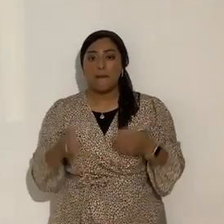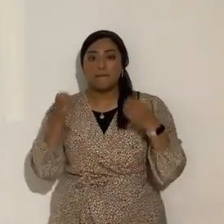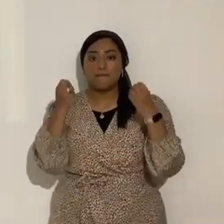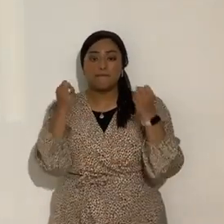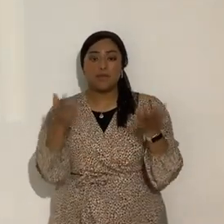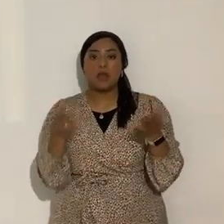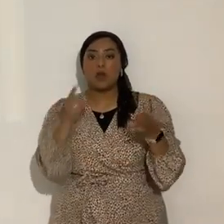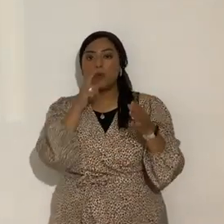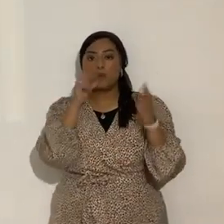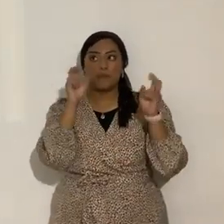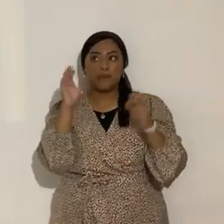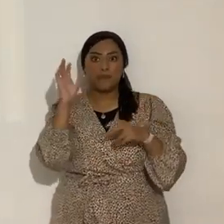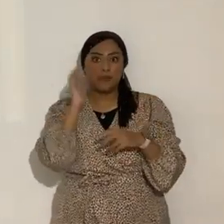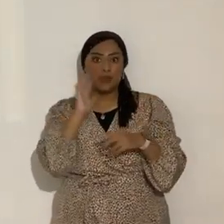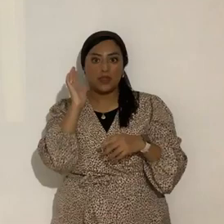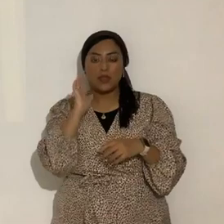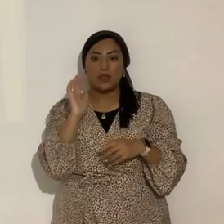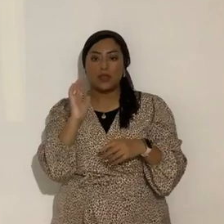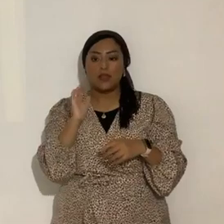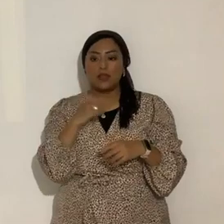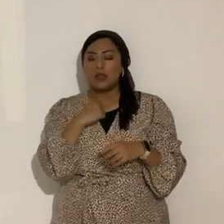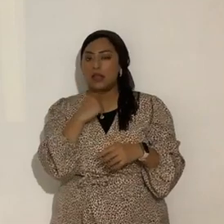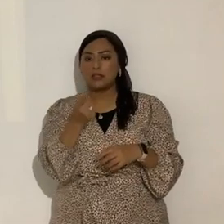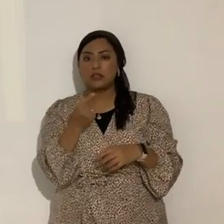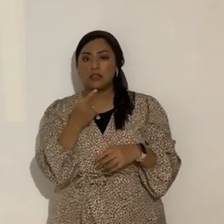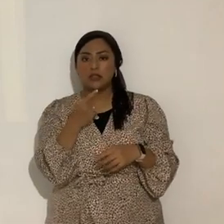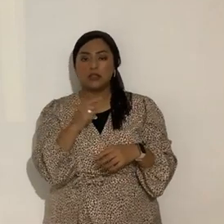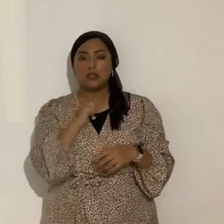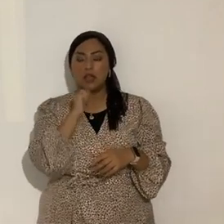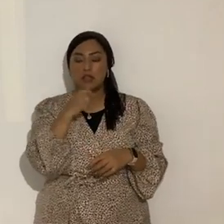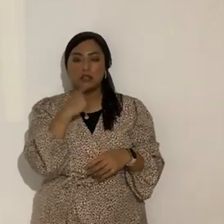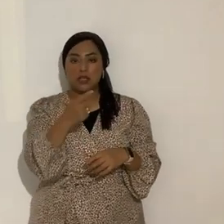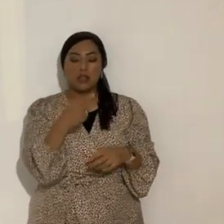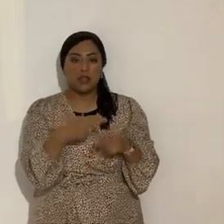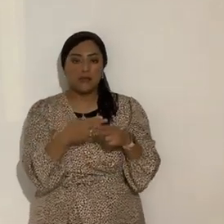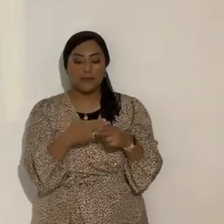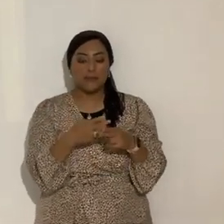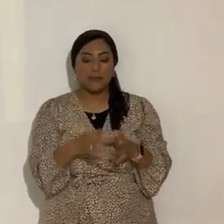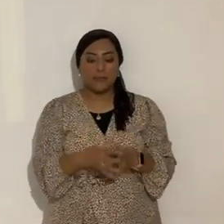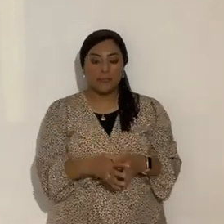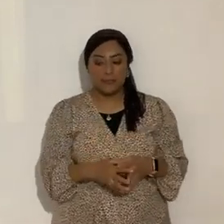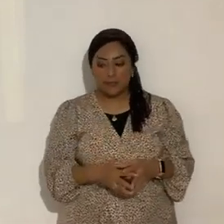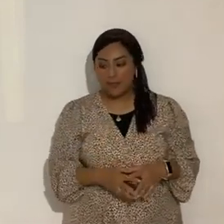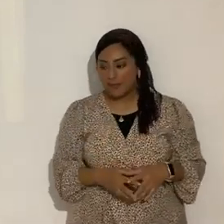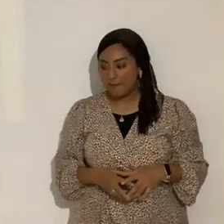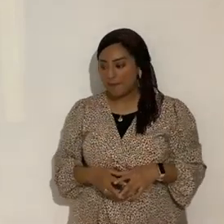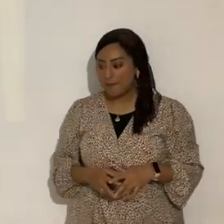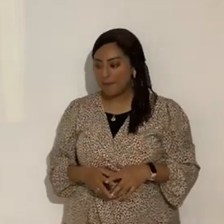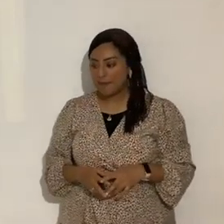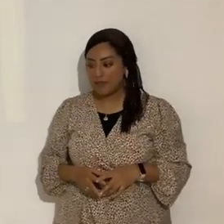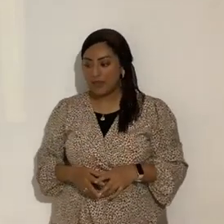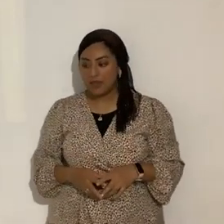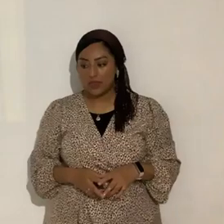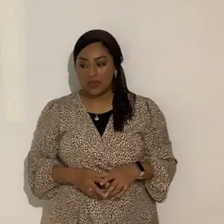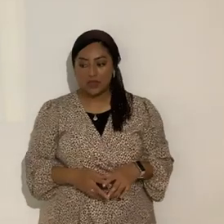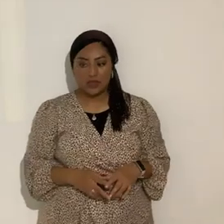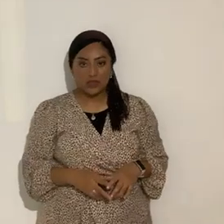Muchos que se supone que fueron ateos en la vida, no voy a mencionar el nombre para que no vaya a haber pues algún sentimiento ahí mal